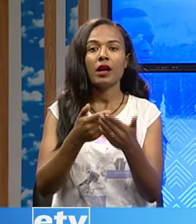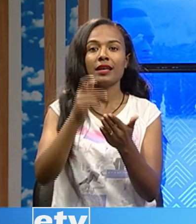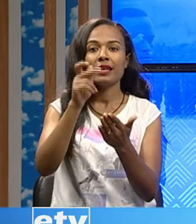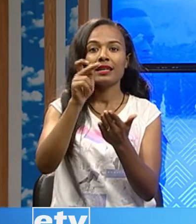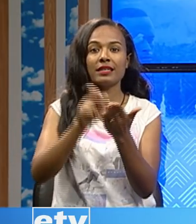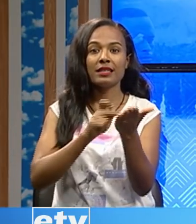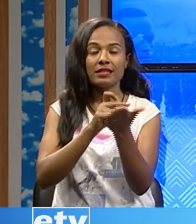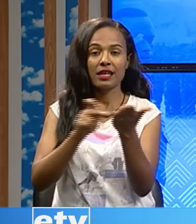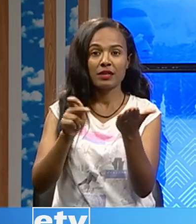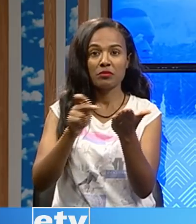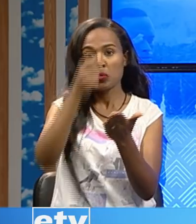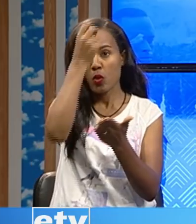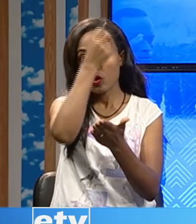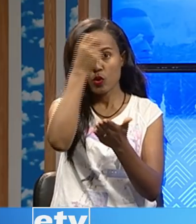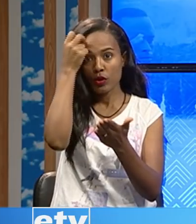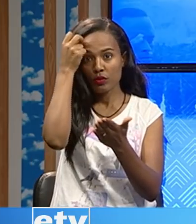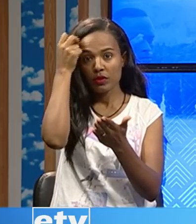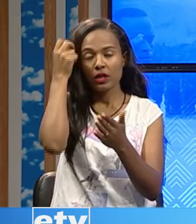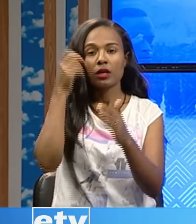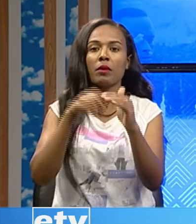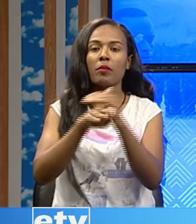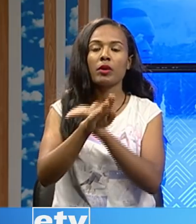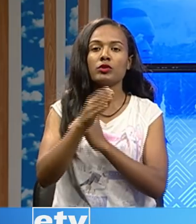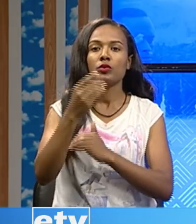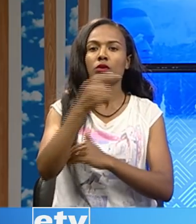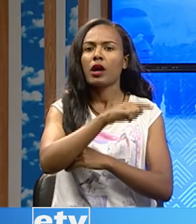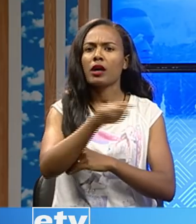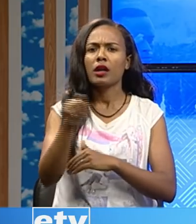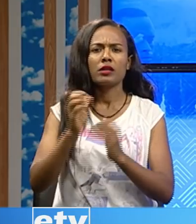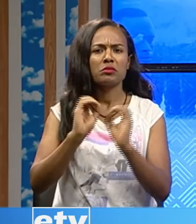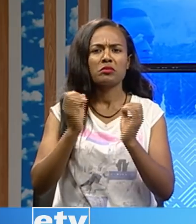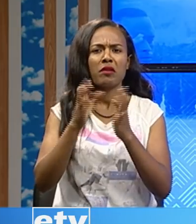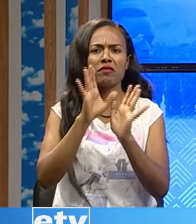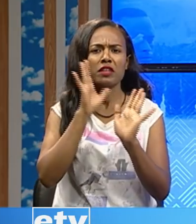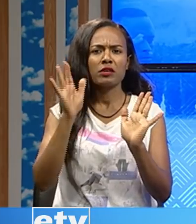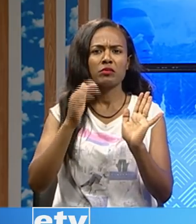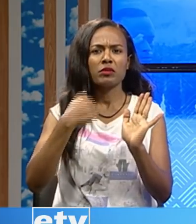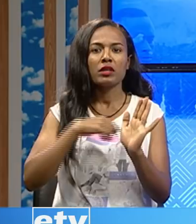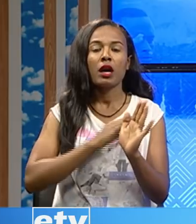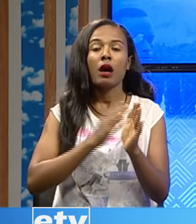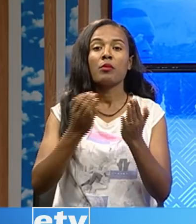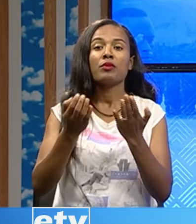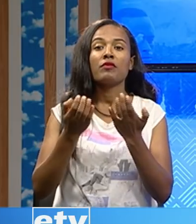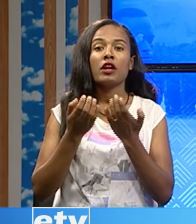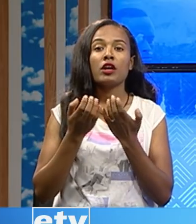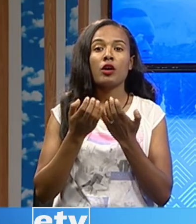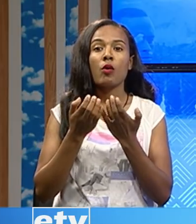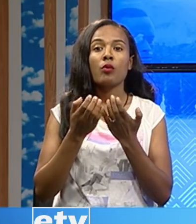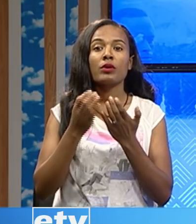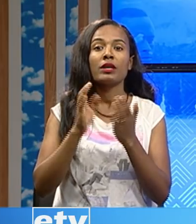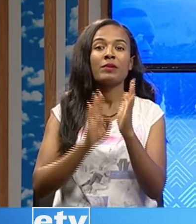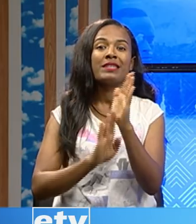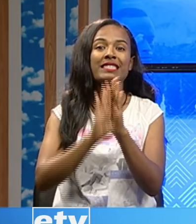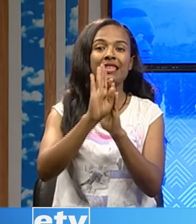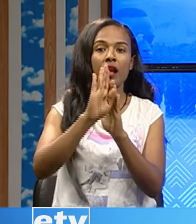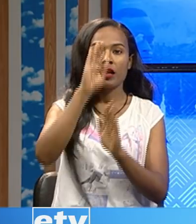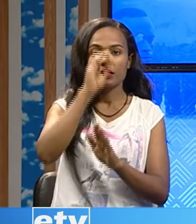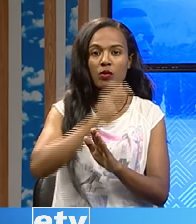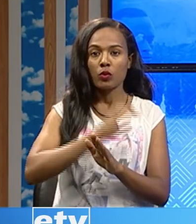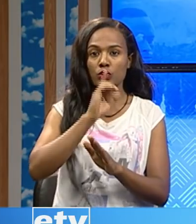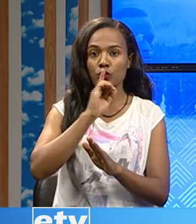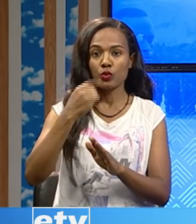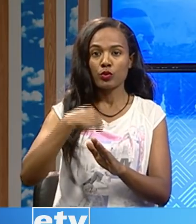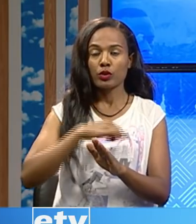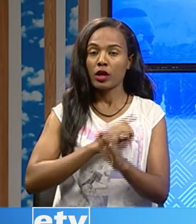ሰርጎ የገባባቸው አካባቢዎች እኛ ከእናንተ ምንም አንፈልግም፣ እኛ የምንፈልገው የብልጽግና ሰዎችን ነው፣ እኛ